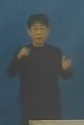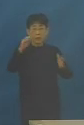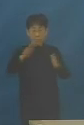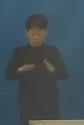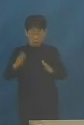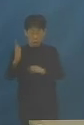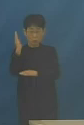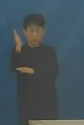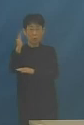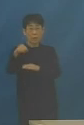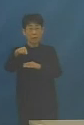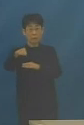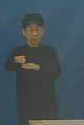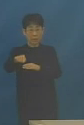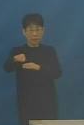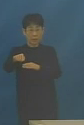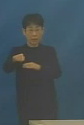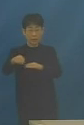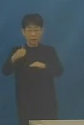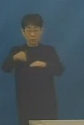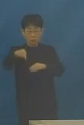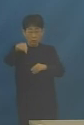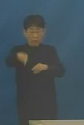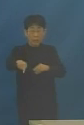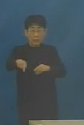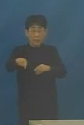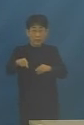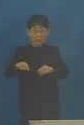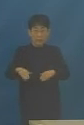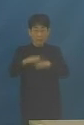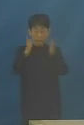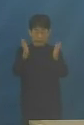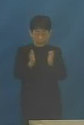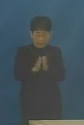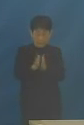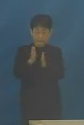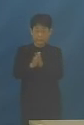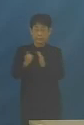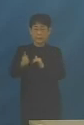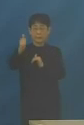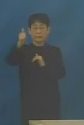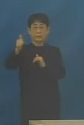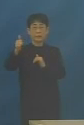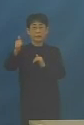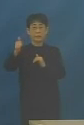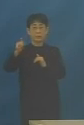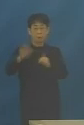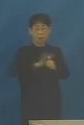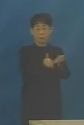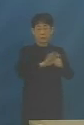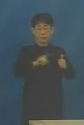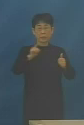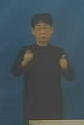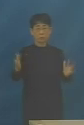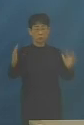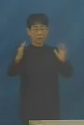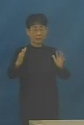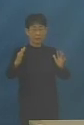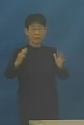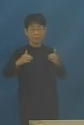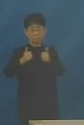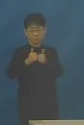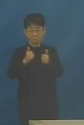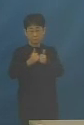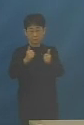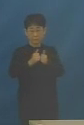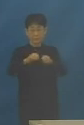全都道府県知事とない角度の競技全国知事会議が開催をされることになります私